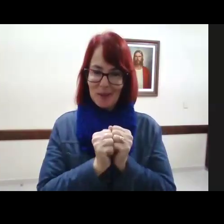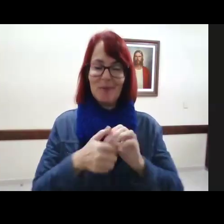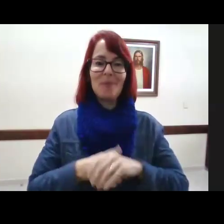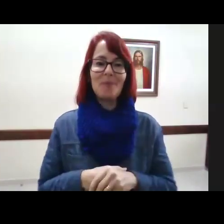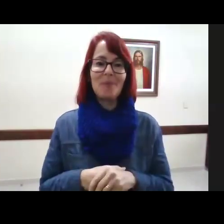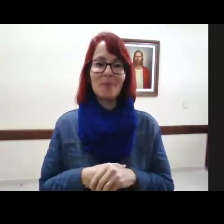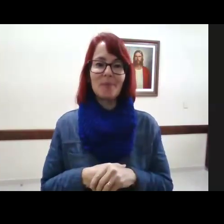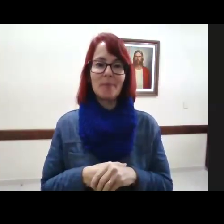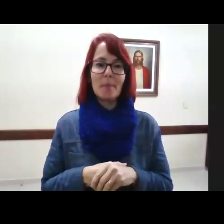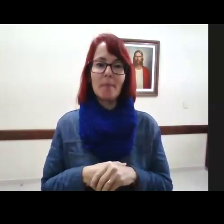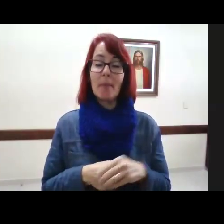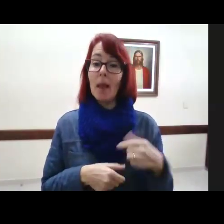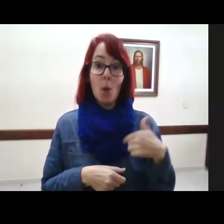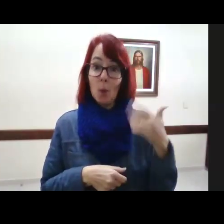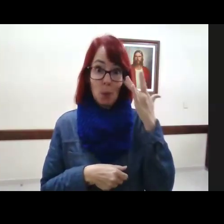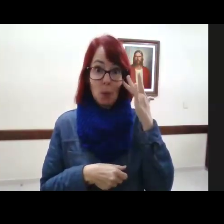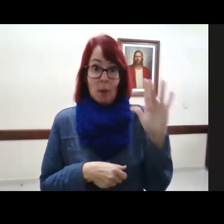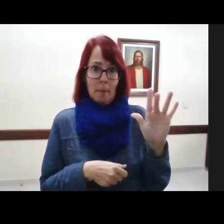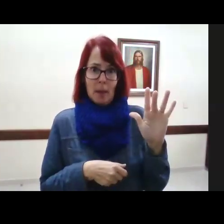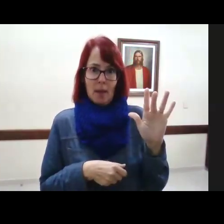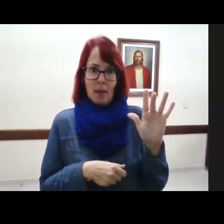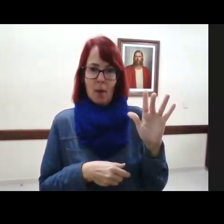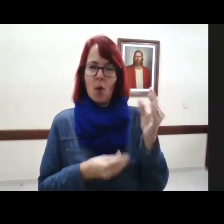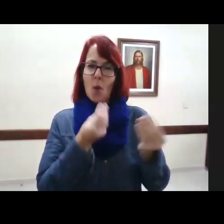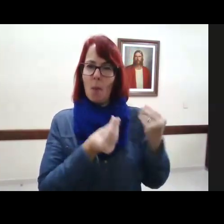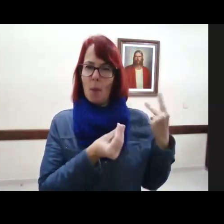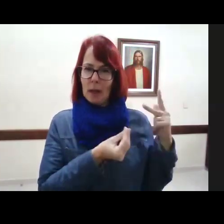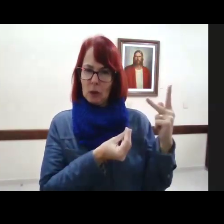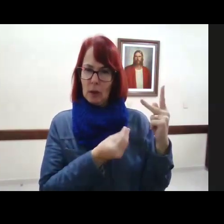Eu aprendi algo que eu não sabia a respeito da história da igreja.